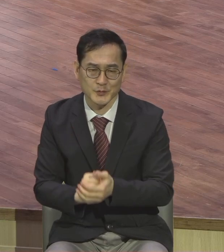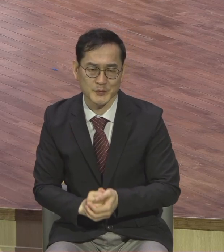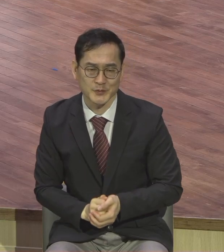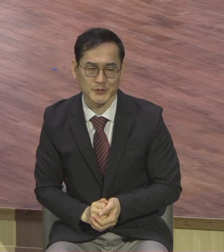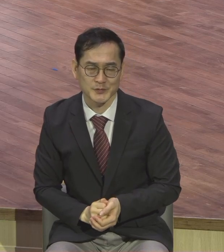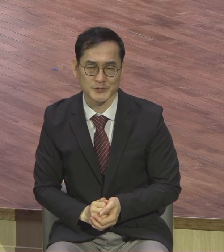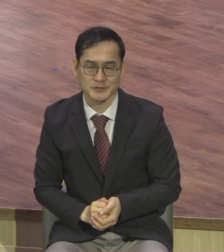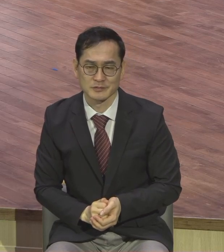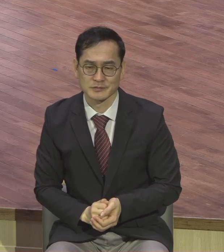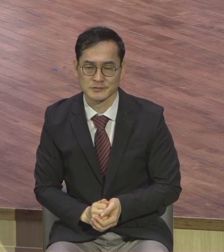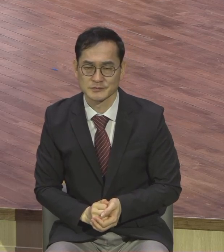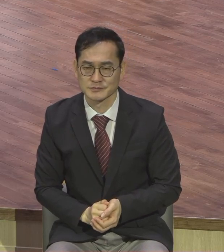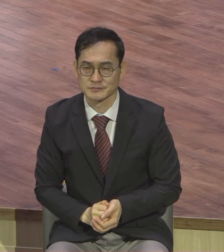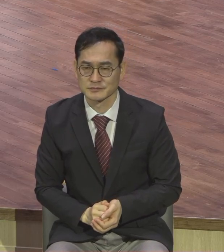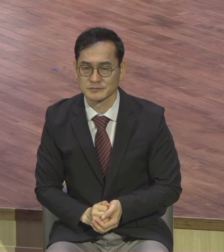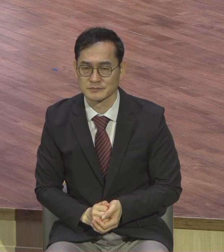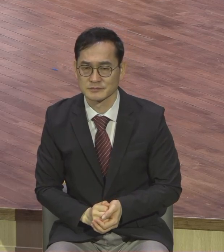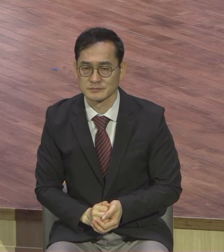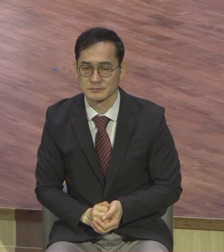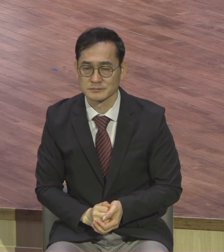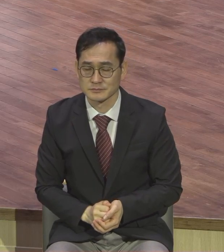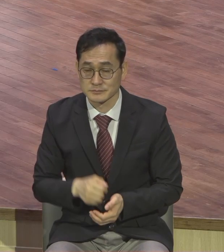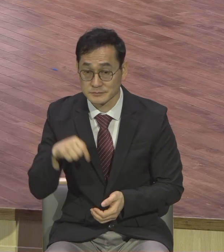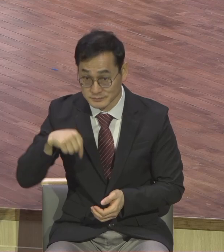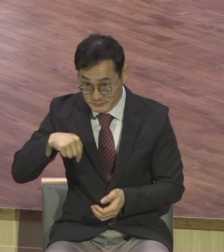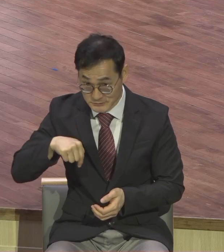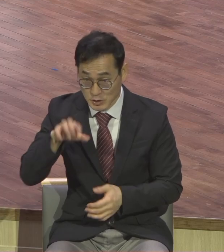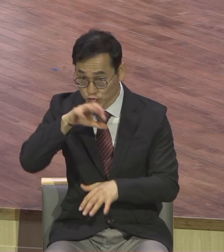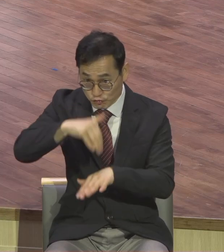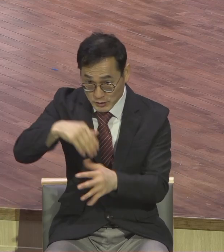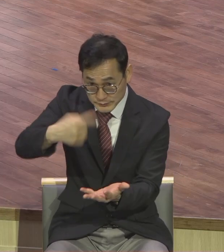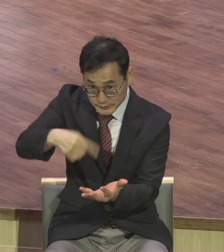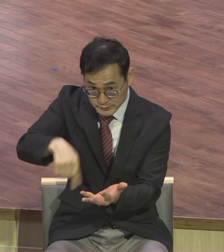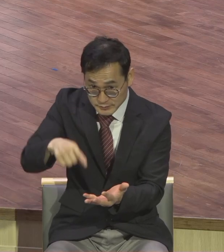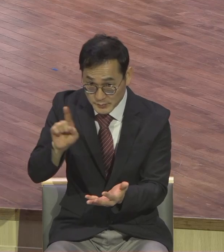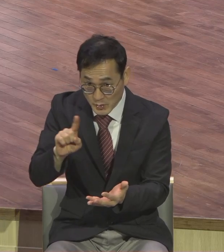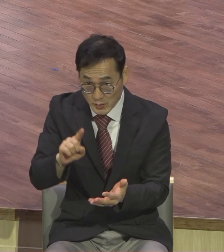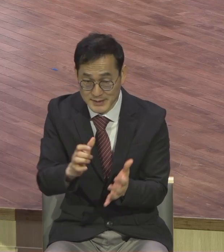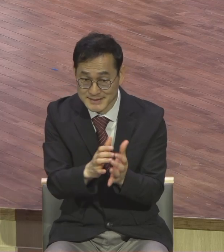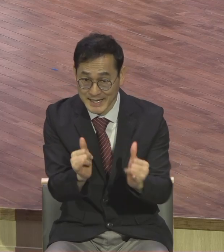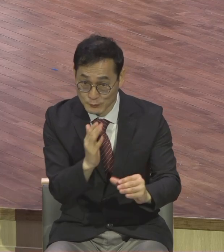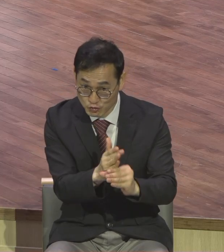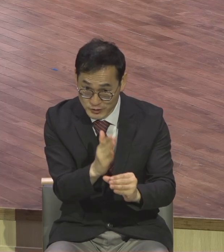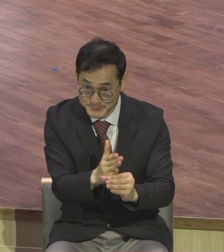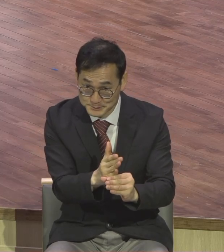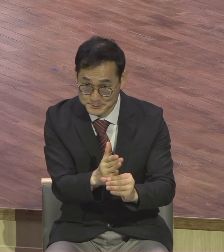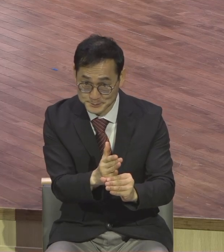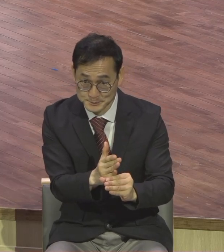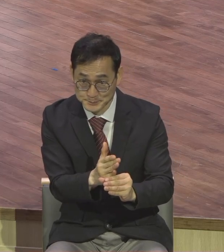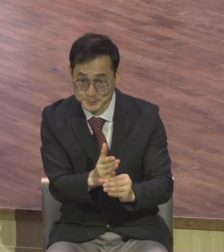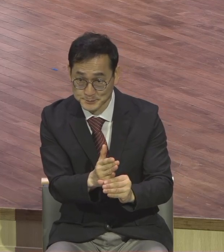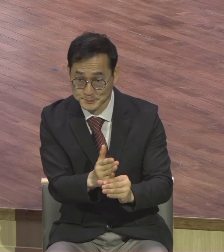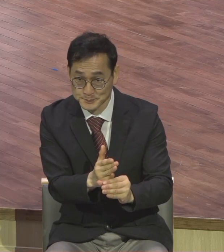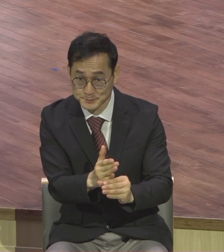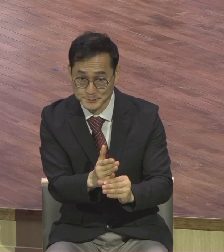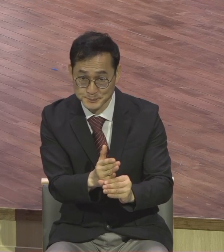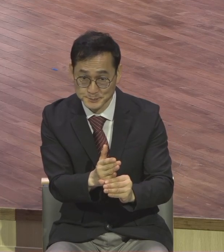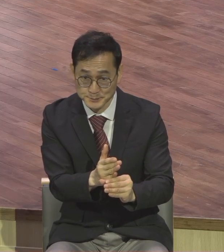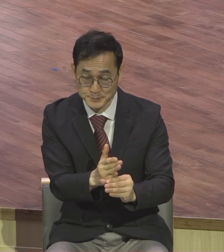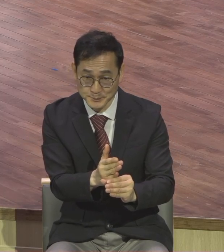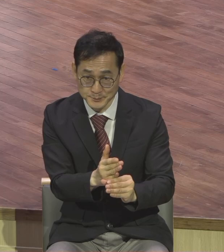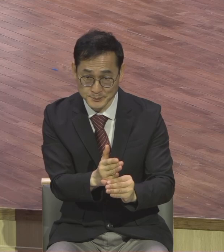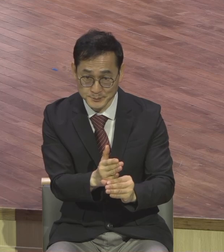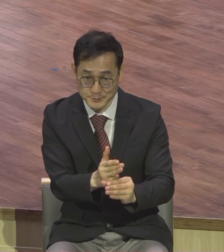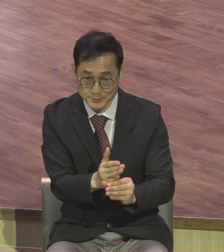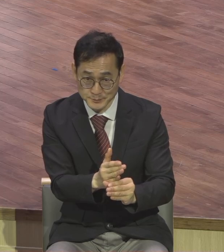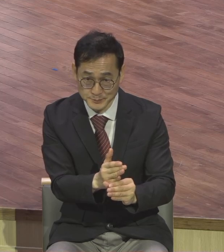여러분 그거 아셔야 돼요. 이 우리 운동은요, 인본주의를 써가지고 사람들의 어떤 동기를 가지고 만든 프로그램이 하나도